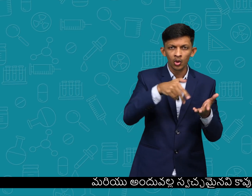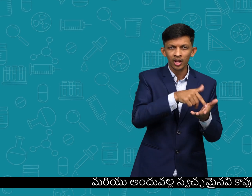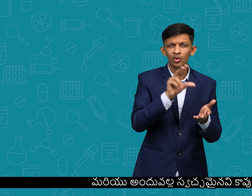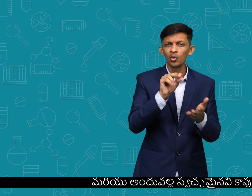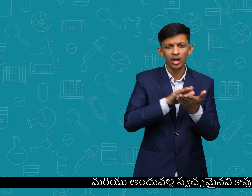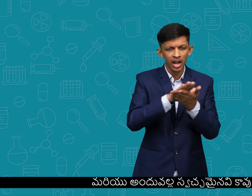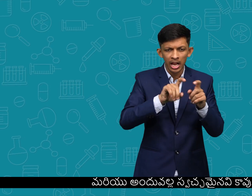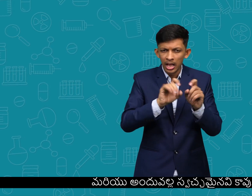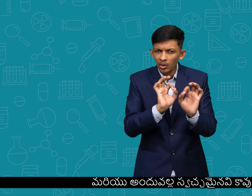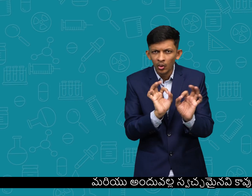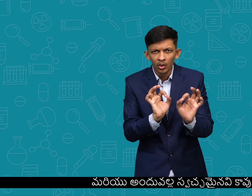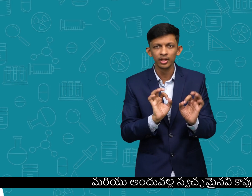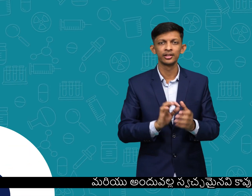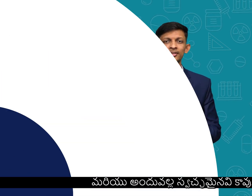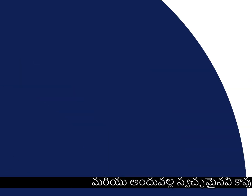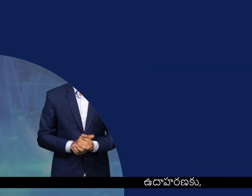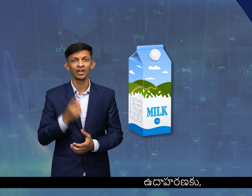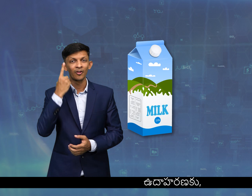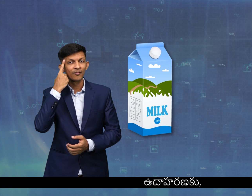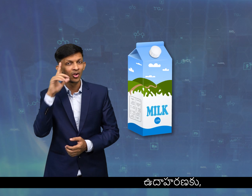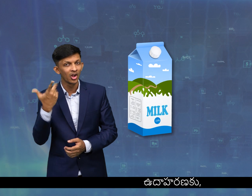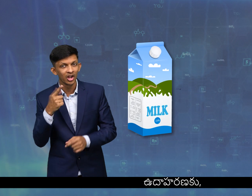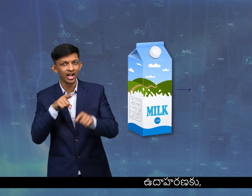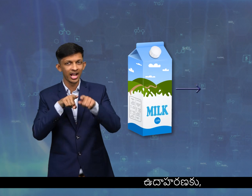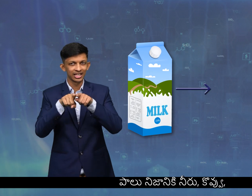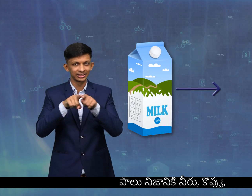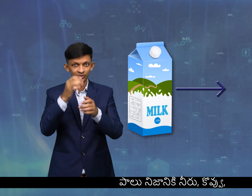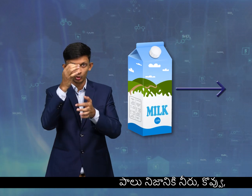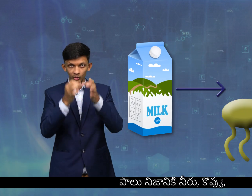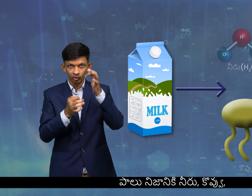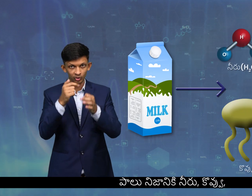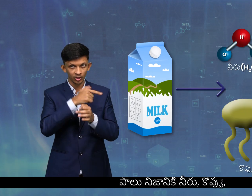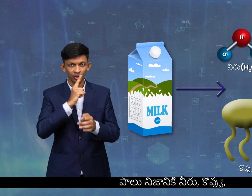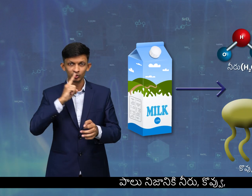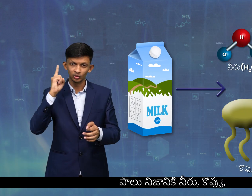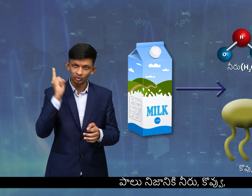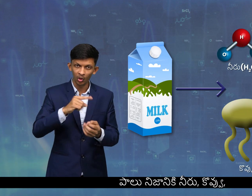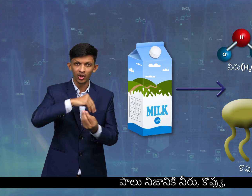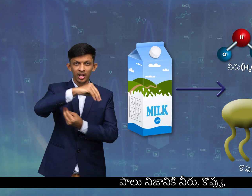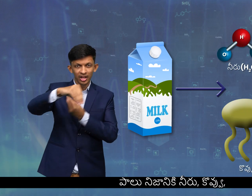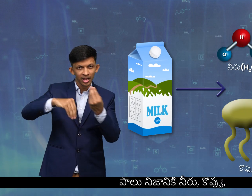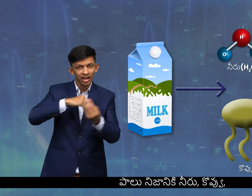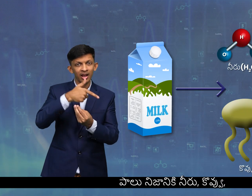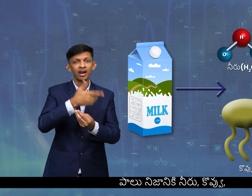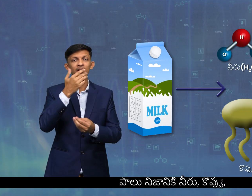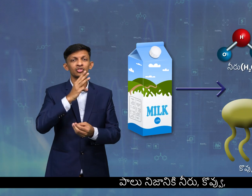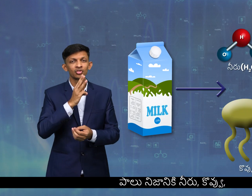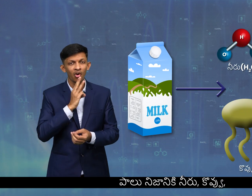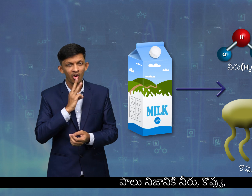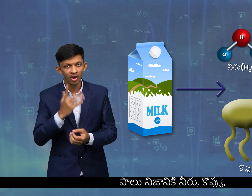అందువల్ల స్వచ్ఛమైనవి కావు. ఉదాహరణకు, పాలు నిజానికి నీరు, కొవ్వు,